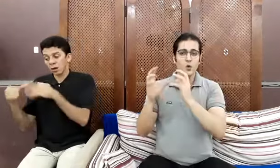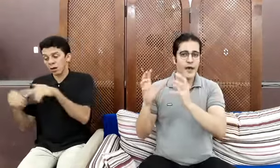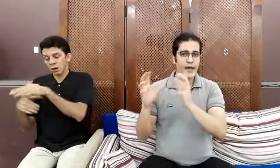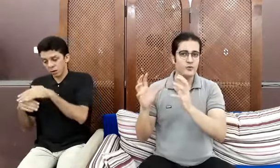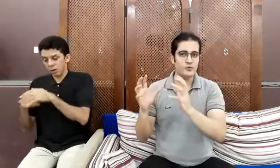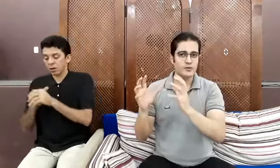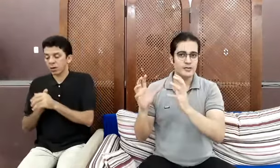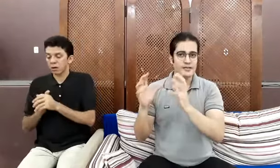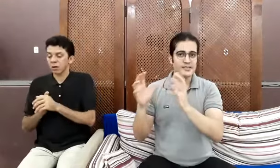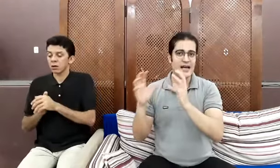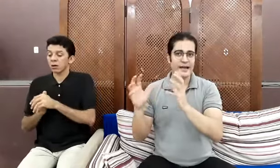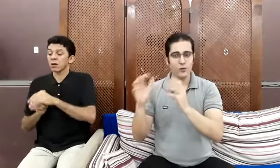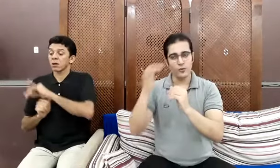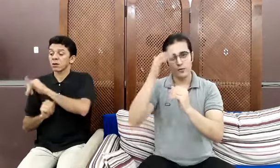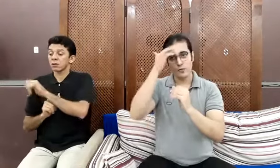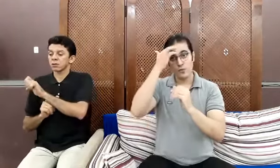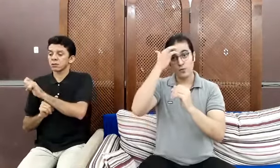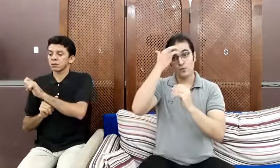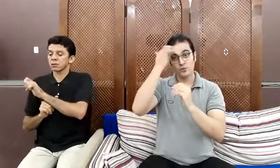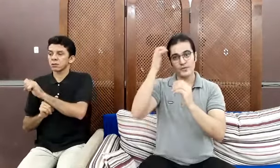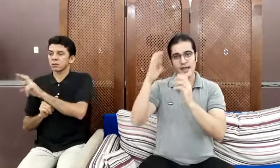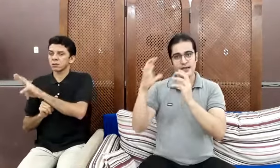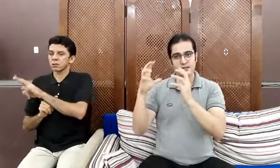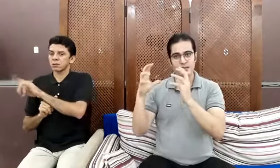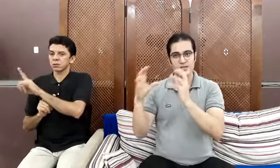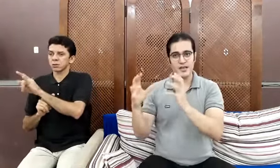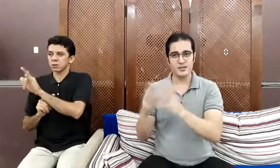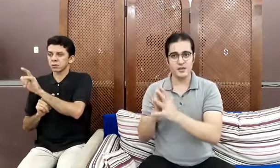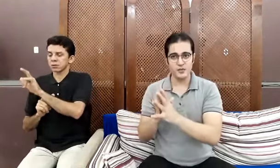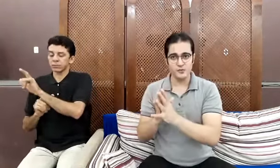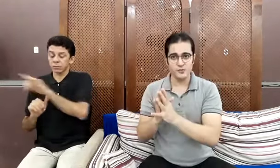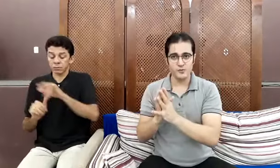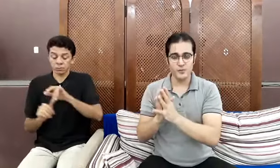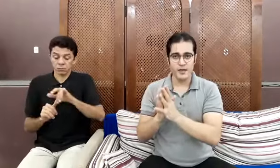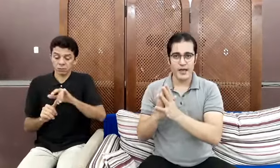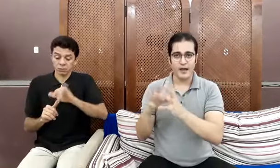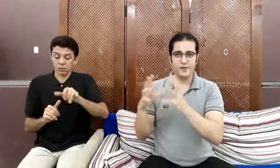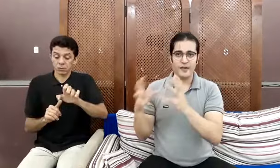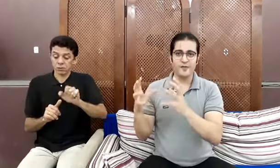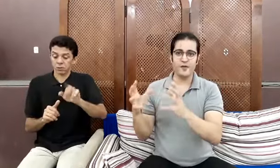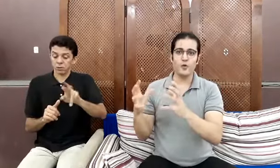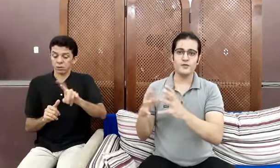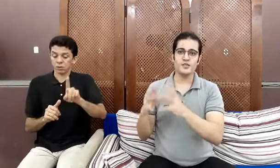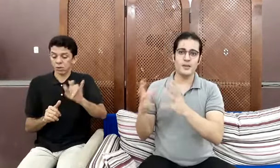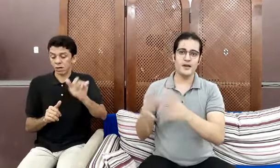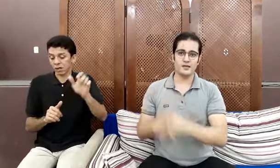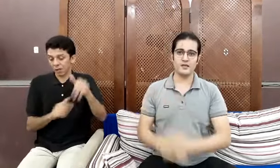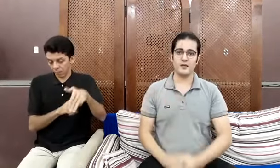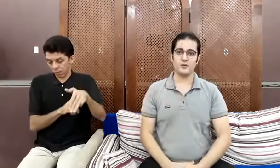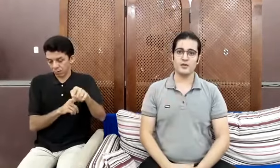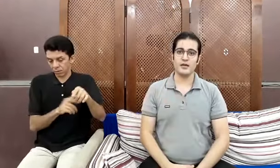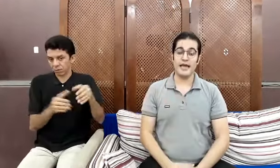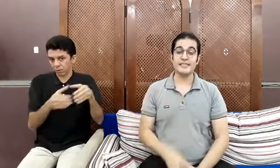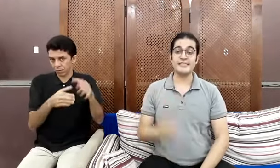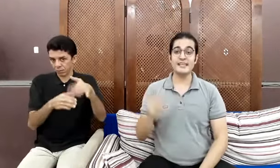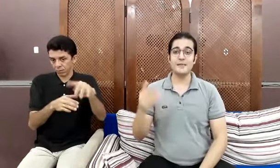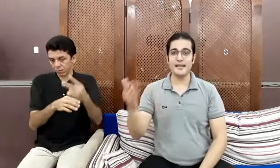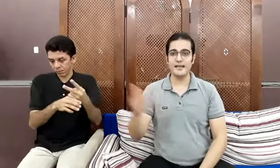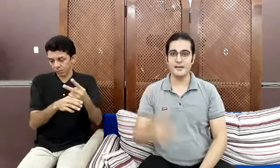O reino de Israel, com as 10 tribos, ele ficou se estabelecendo